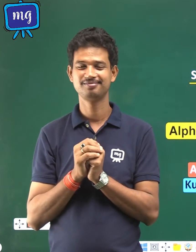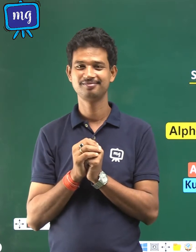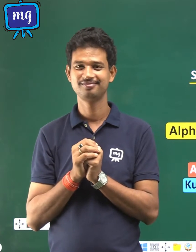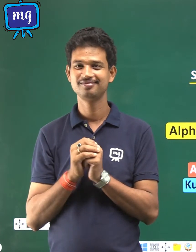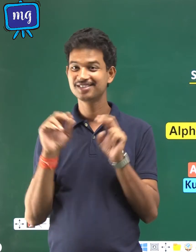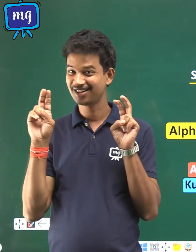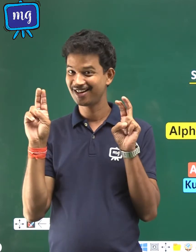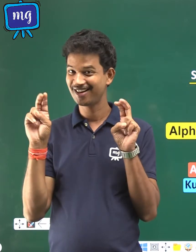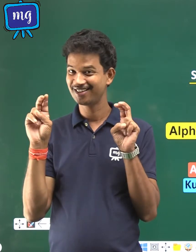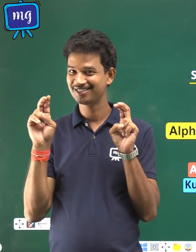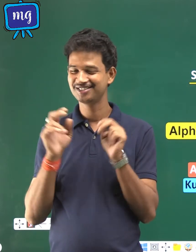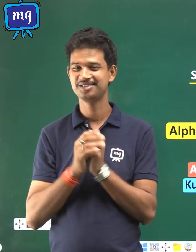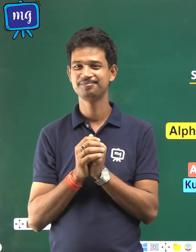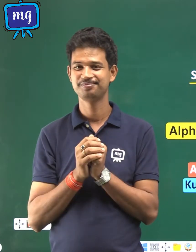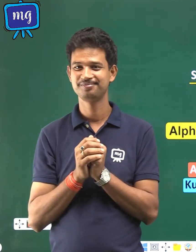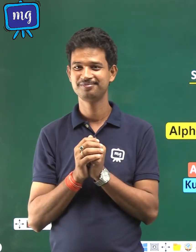Lesson